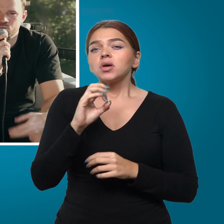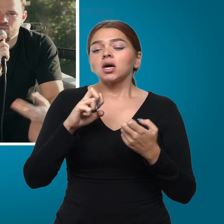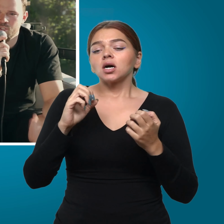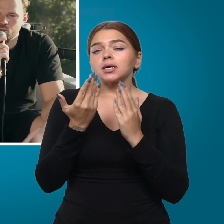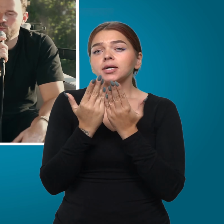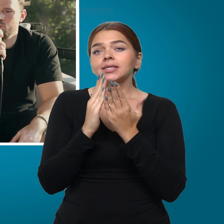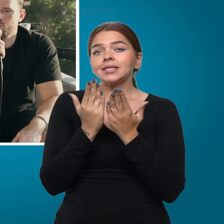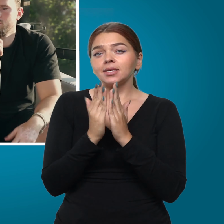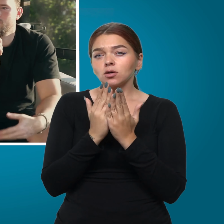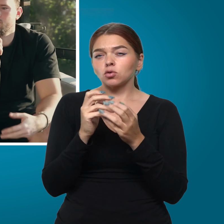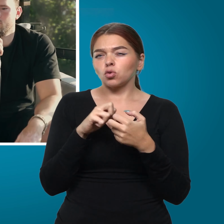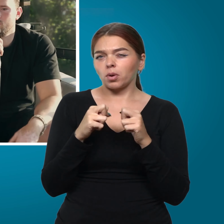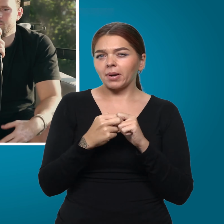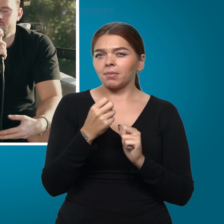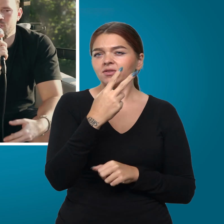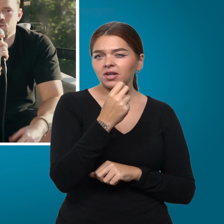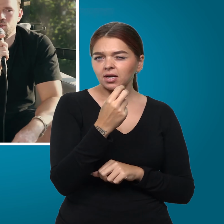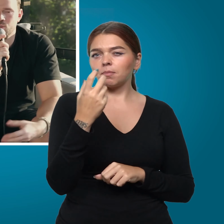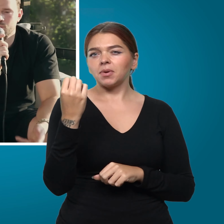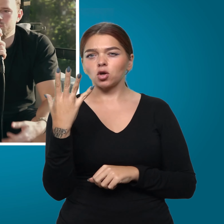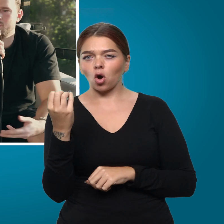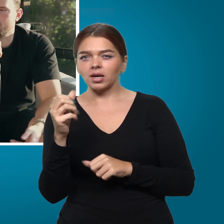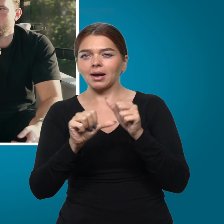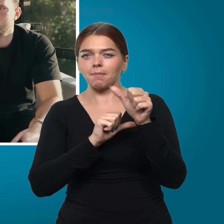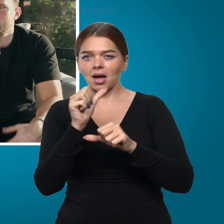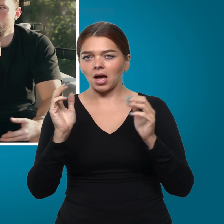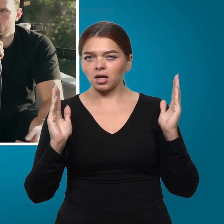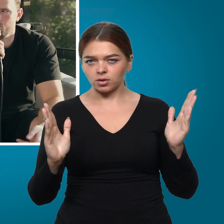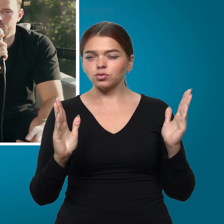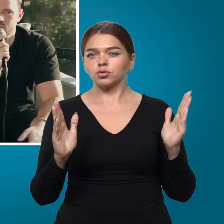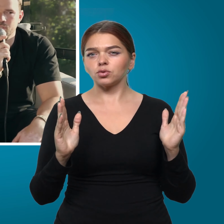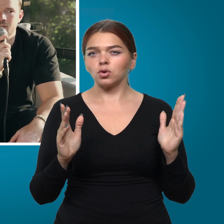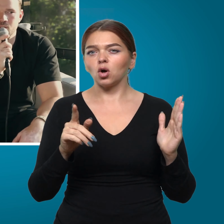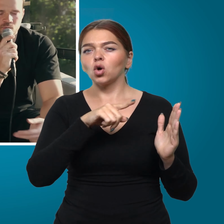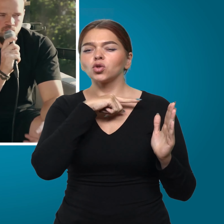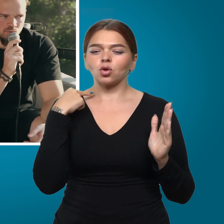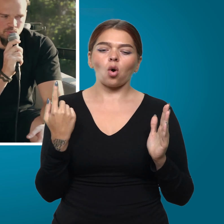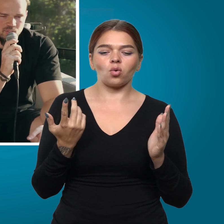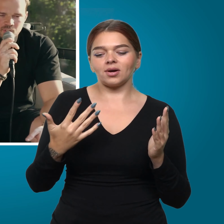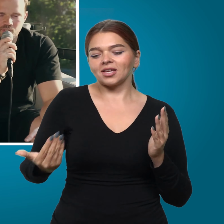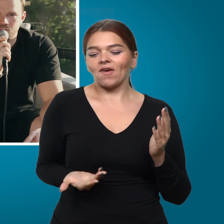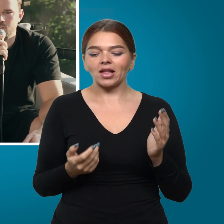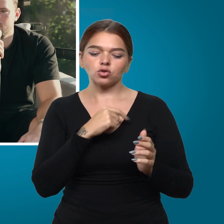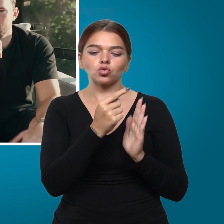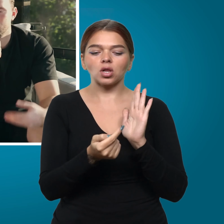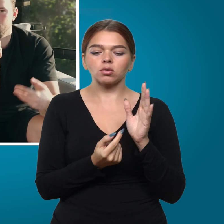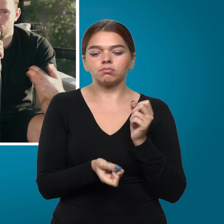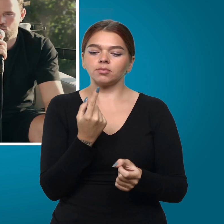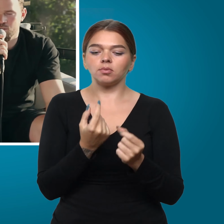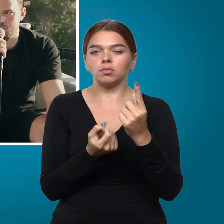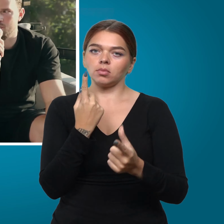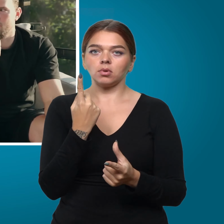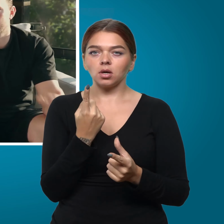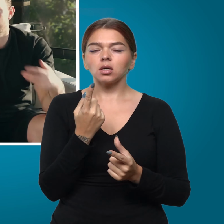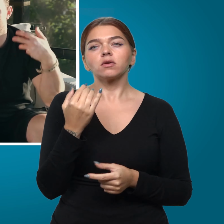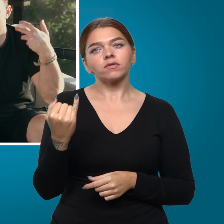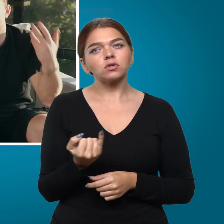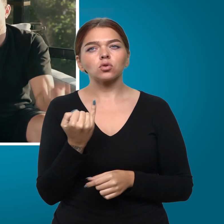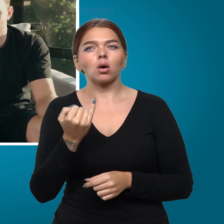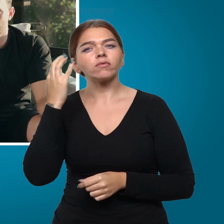su knygom jaunimu irgi, vat, kai vis galvojau, tai kuo skiriasi tos knygos jaunimui ir ką skaito jaunimas. Tai šeštokas skaitys